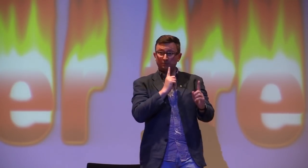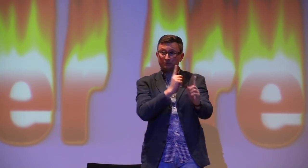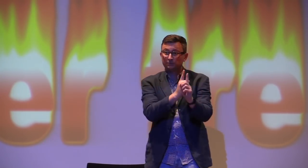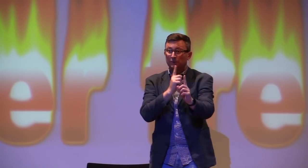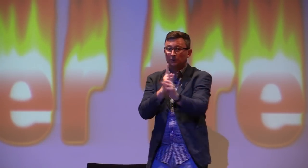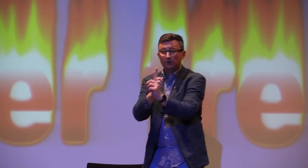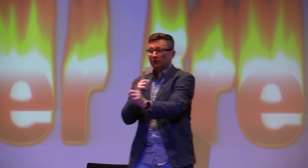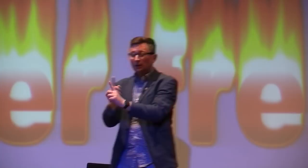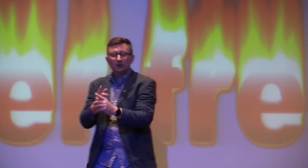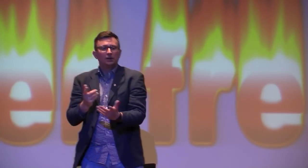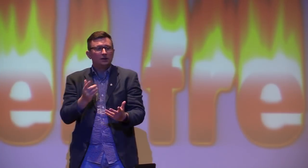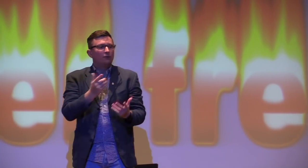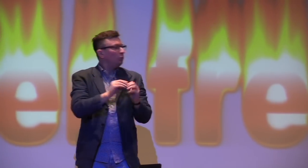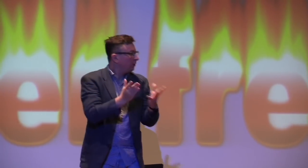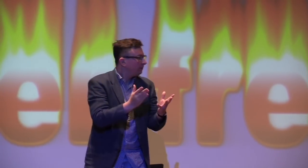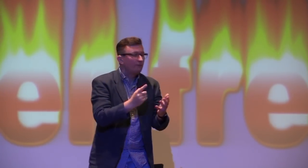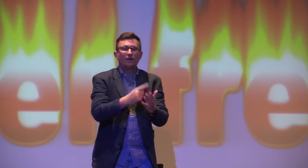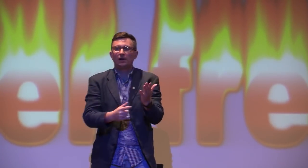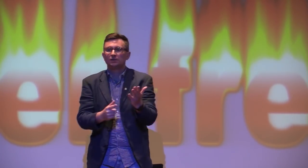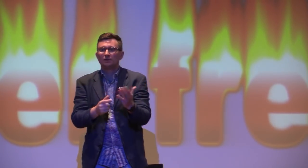was uns auch zugetragen wurde, dass wir auch, oder